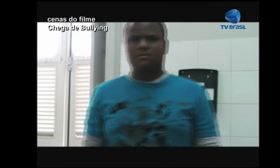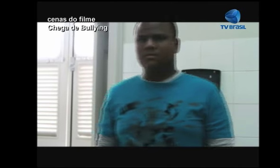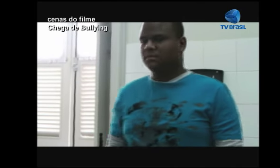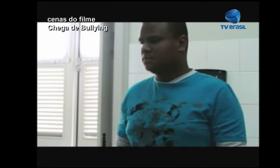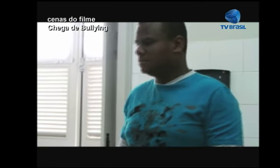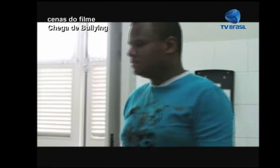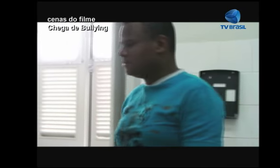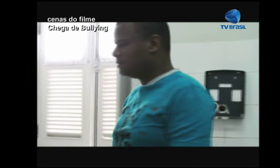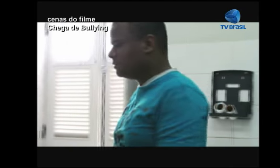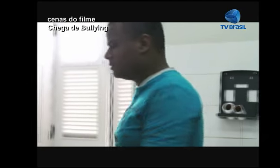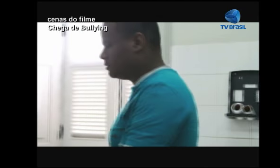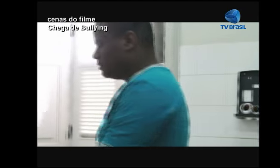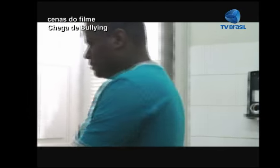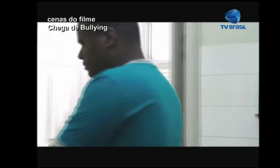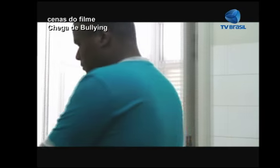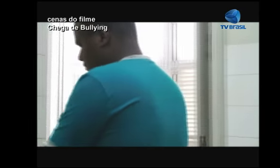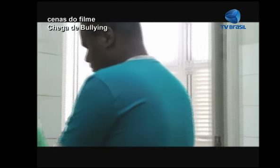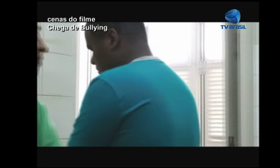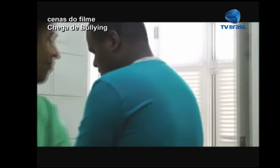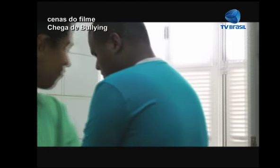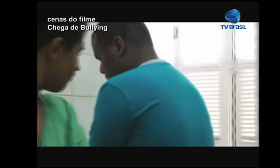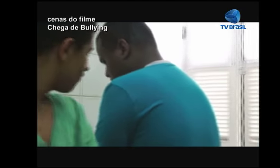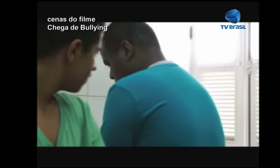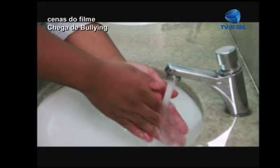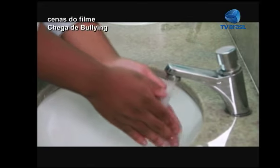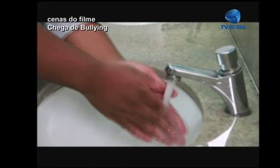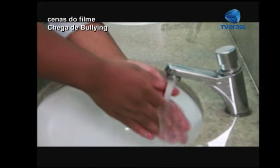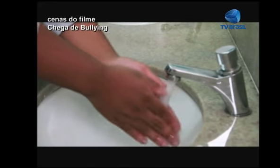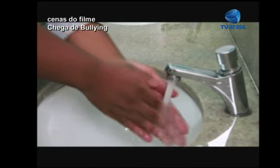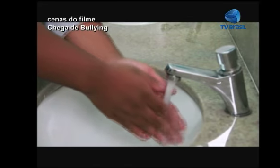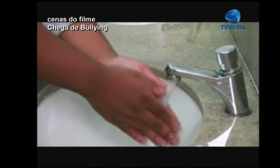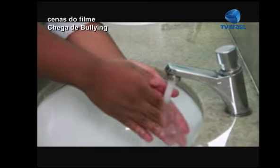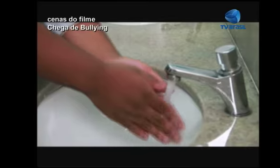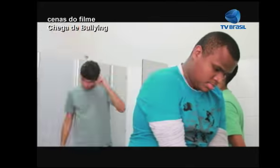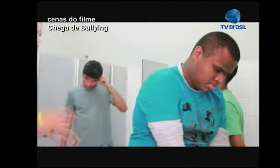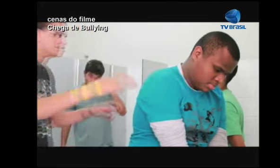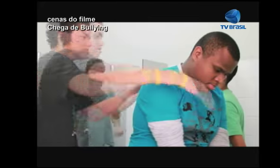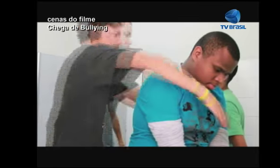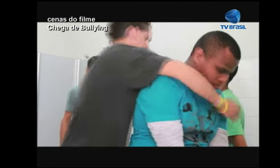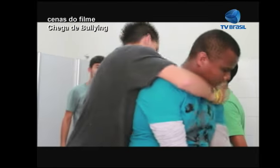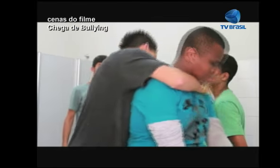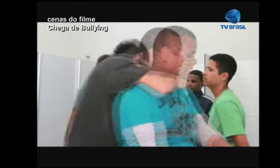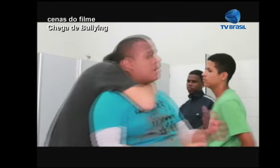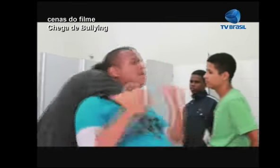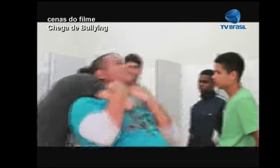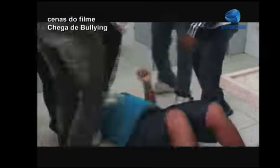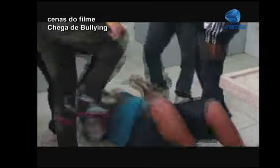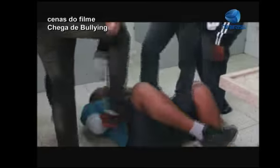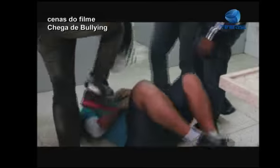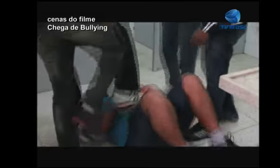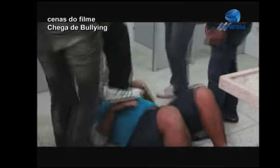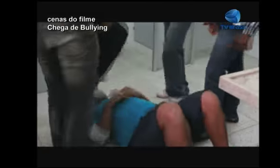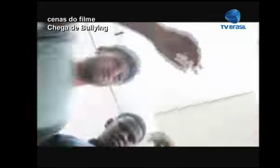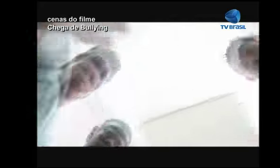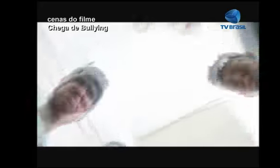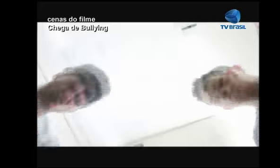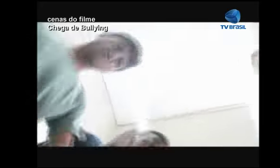as mãos. Por trás, um dos garotos lhe aplica uma gravata e o derruba no chão. Em seguida, os demais começam a chutá-lo. Voz de